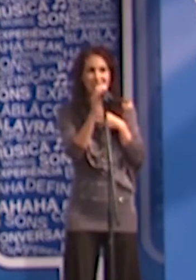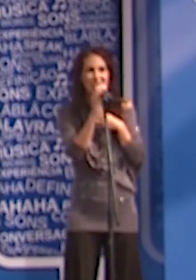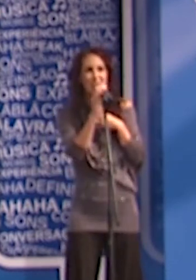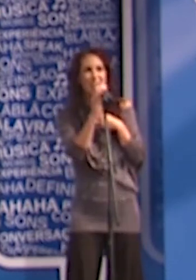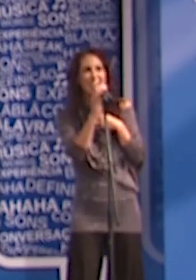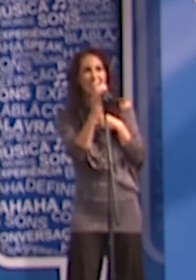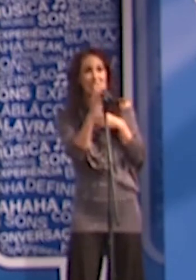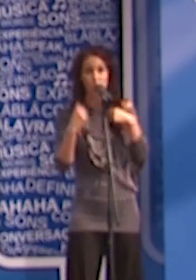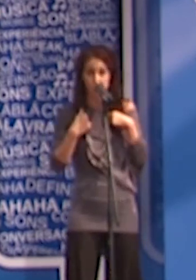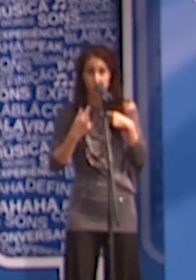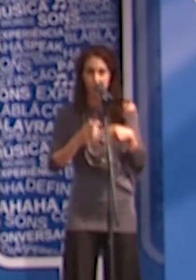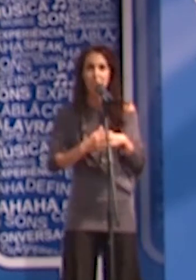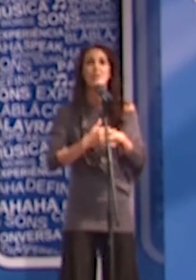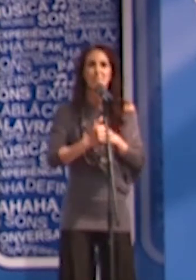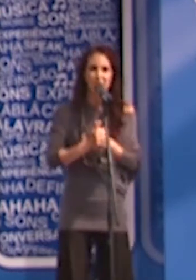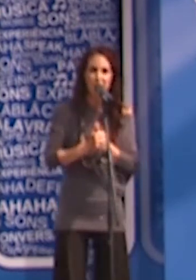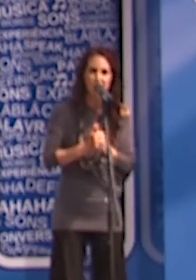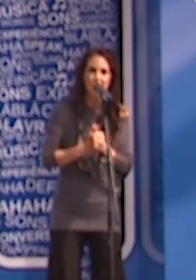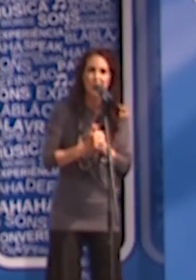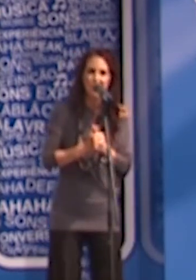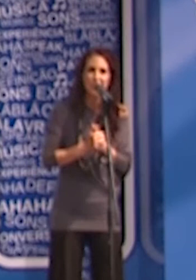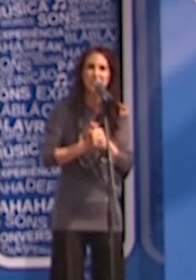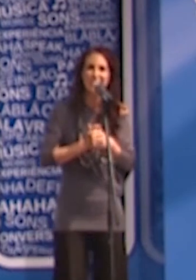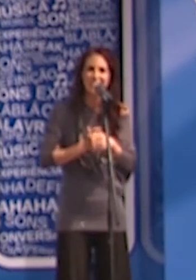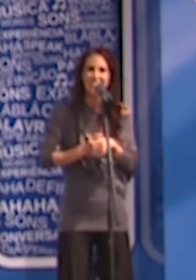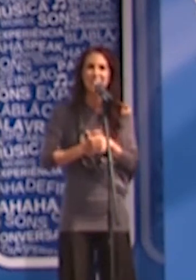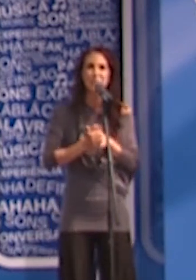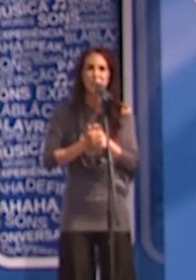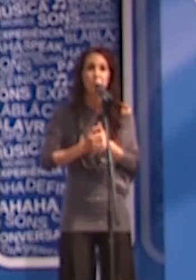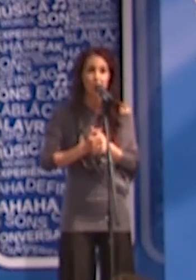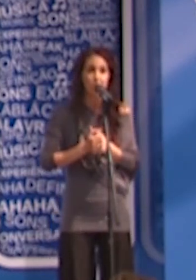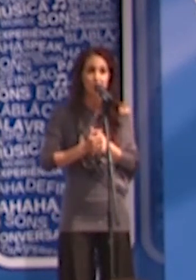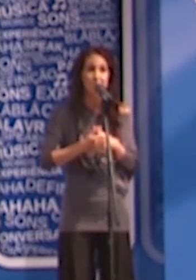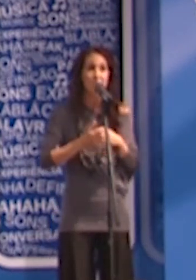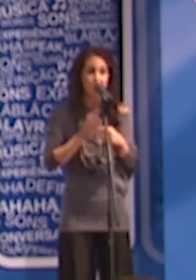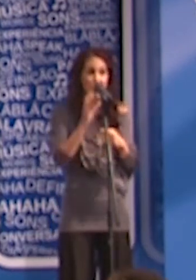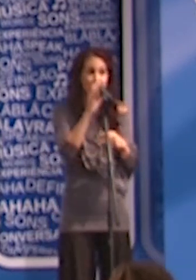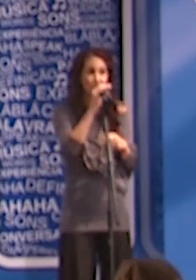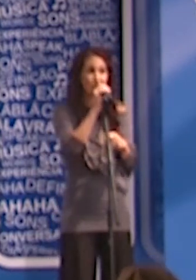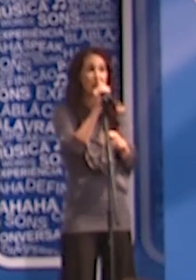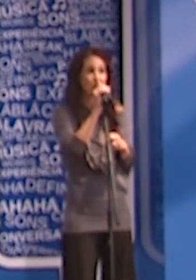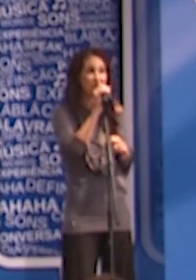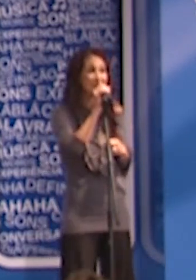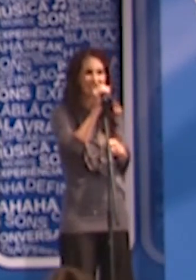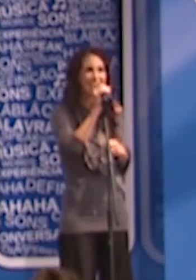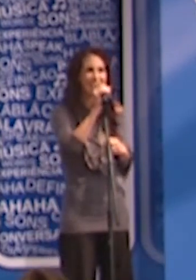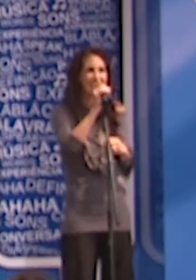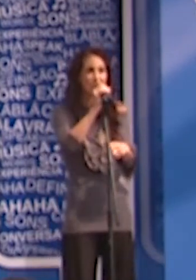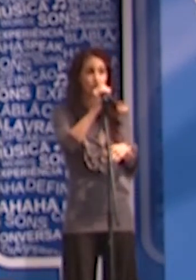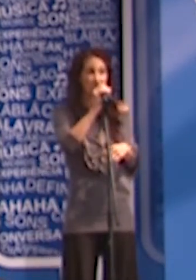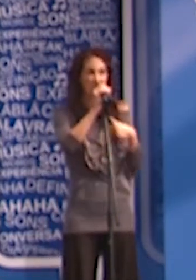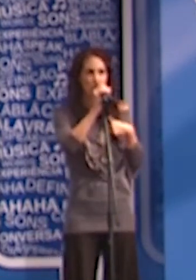onde estiveres, eu estou contigo, perto da